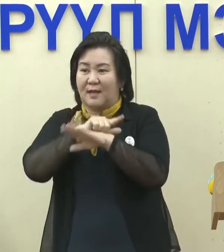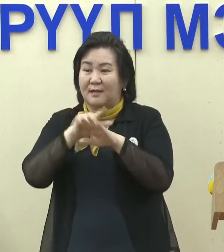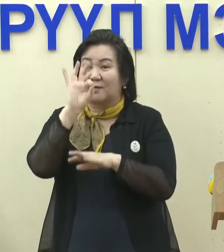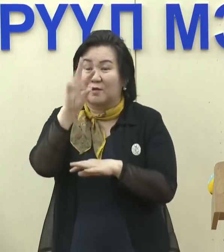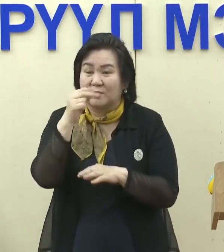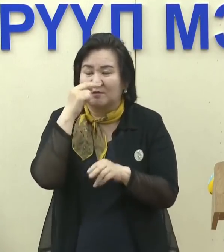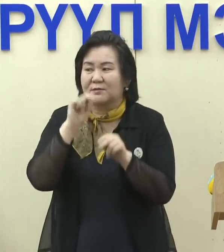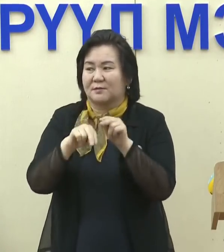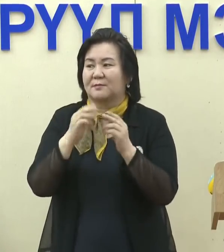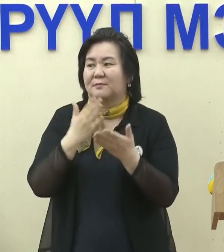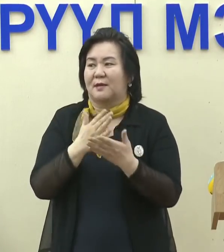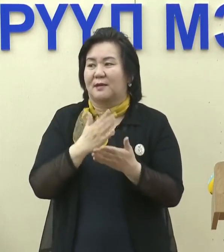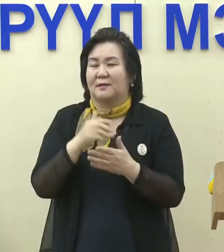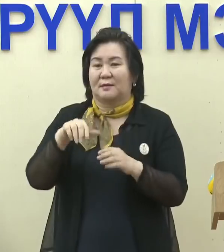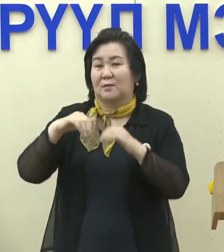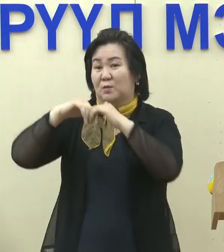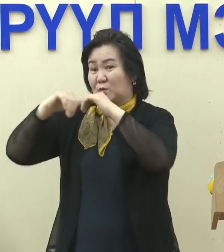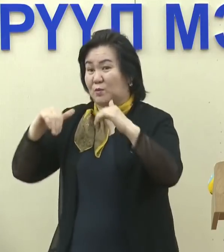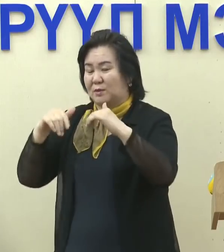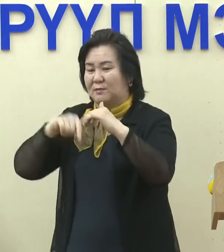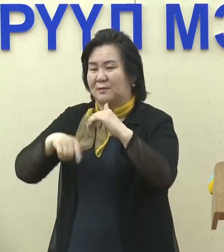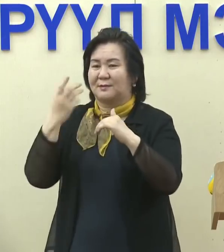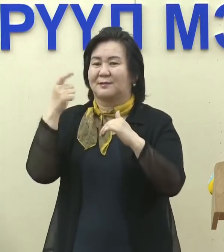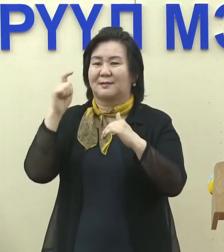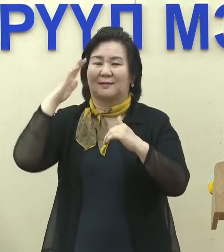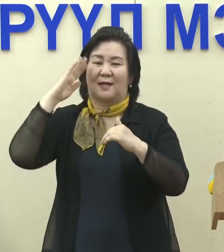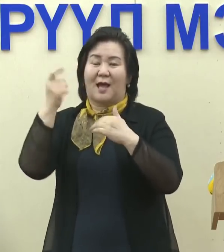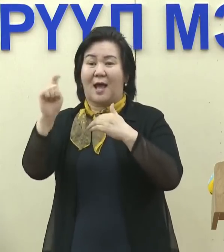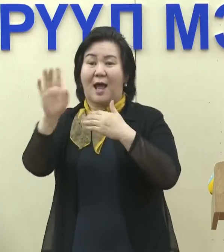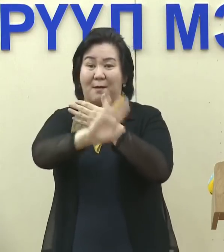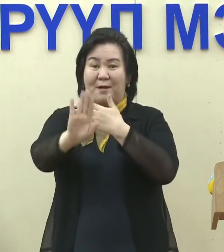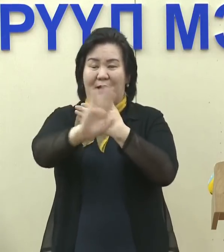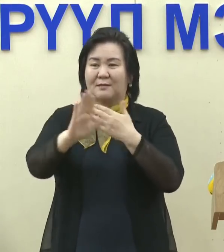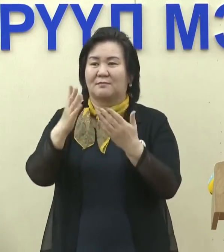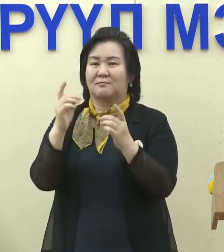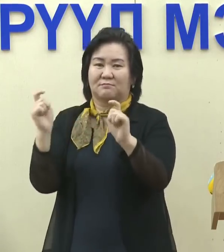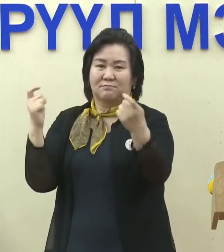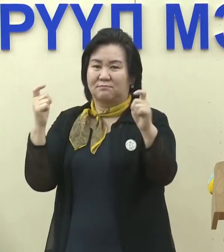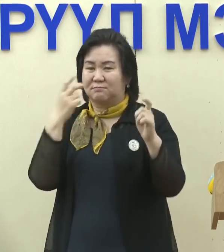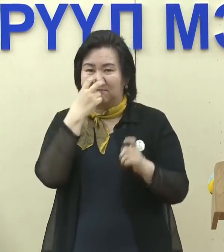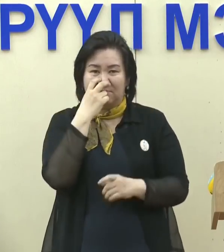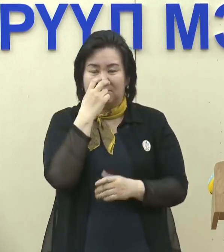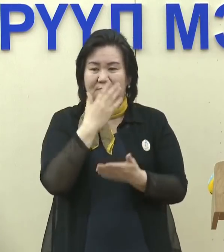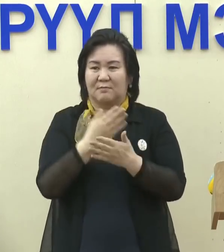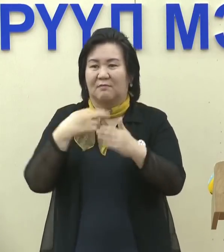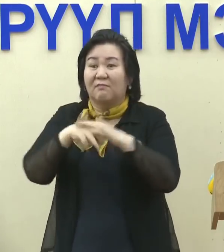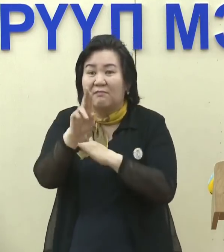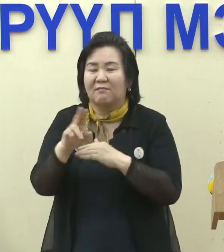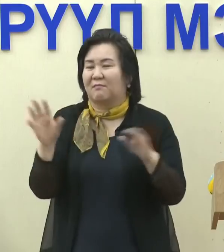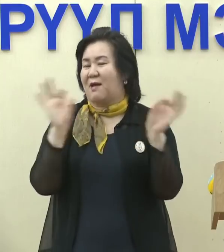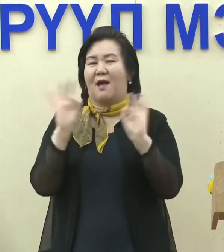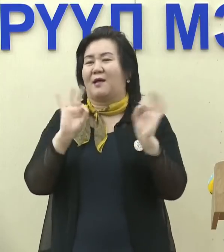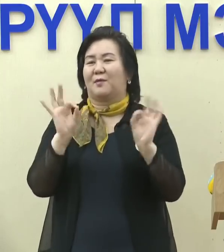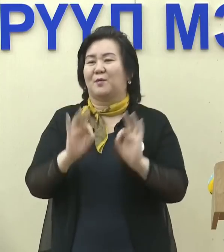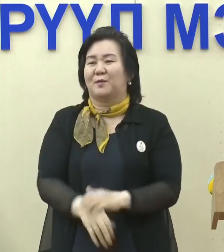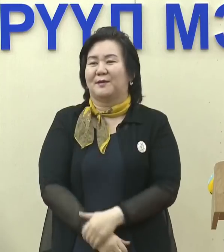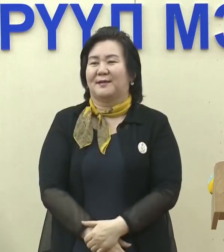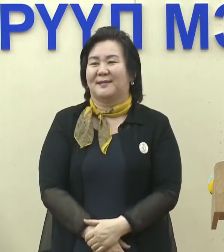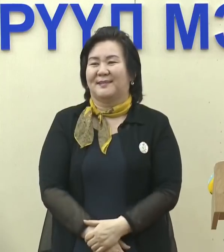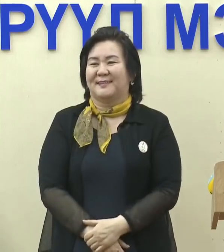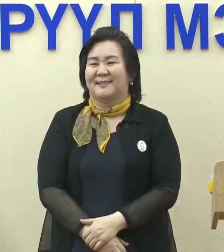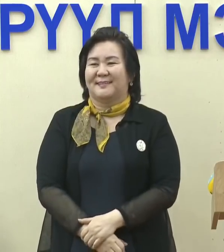байгаа. Энэ тусгаарлах байрны гадна талд цагдаа хамгаалт бол байгаа учраас тийм одоо хүн гараа зогтоочих тийм юм бол байхгүй